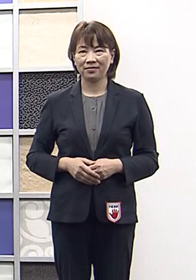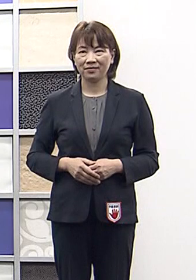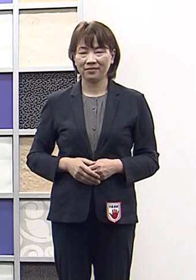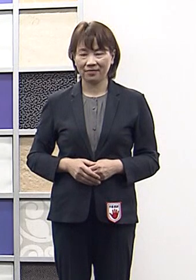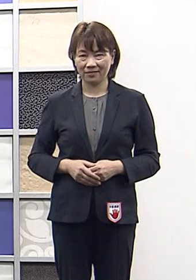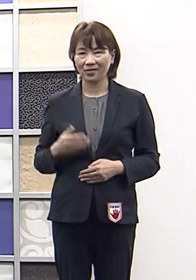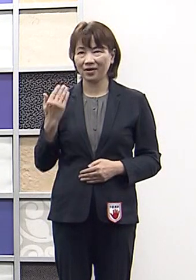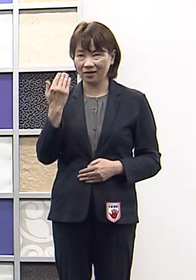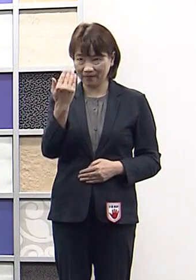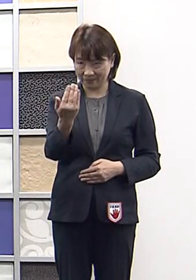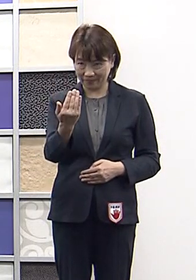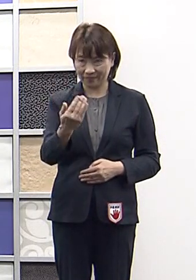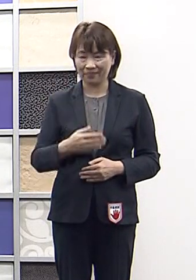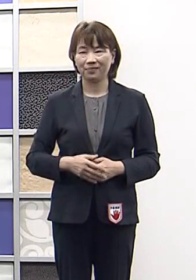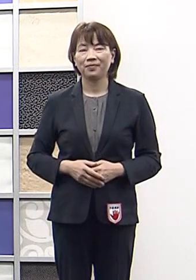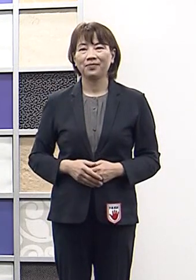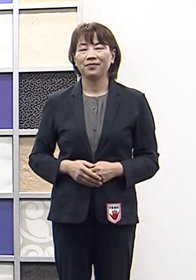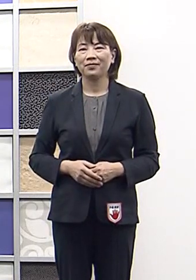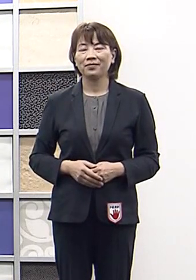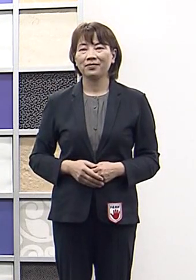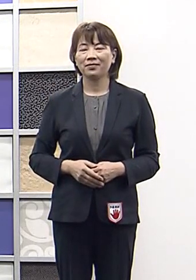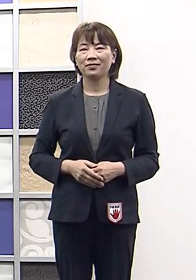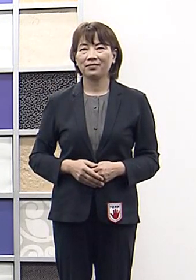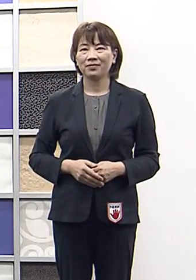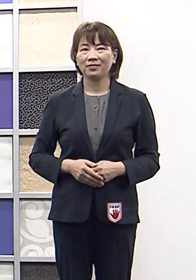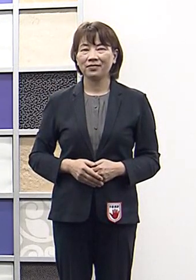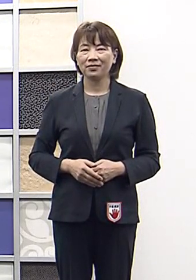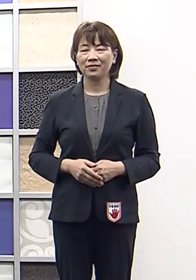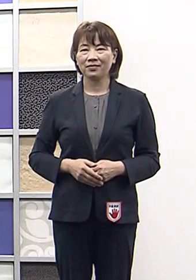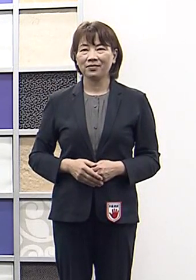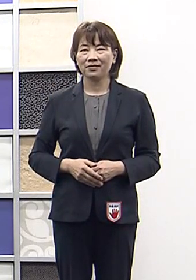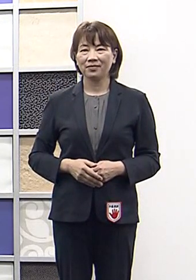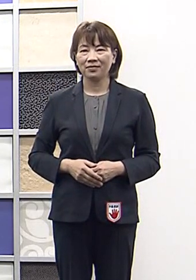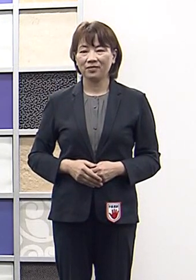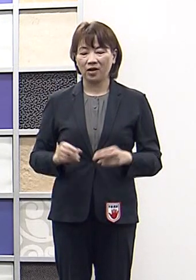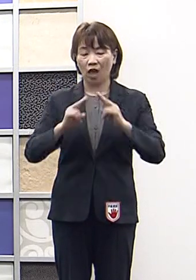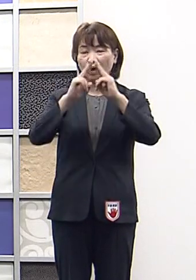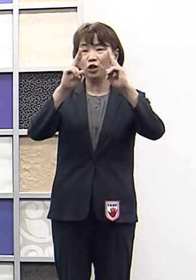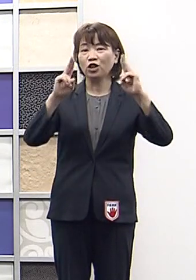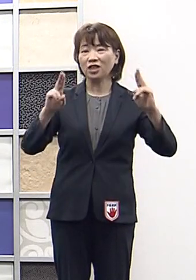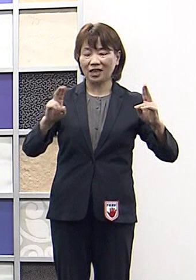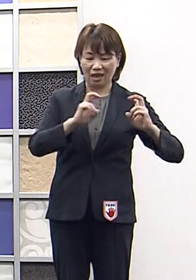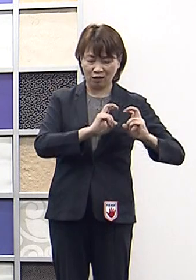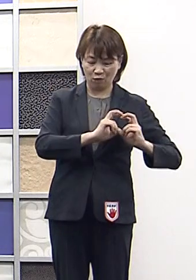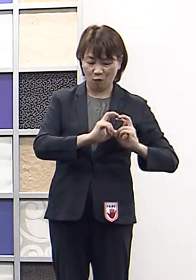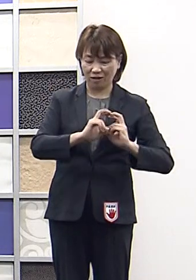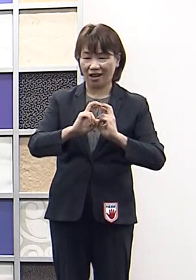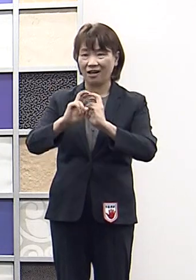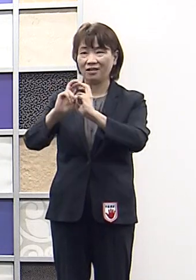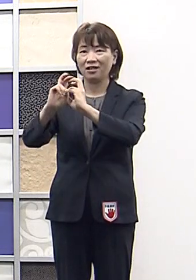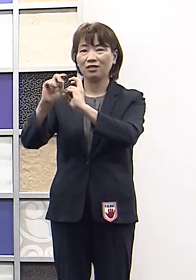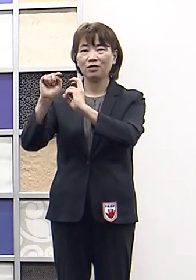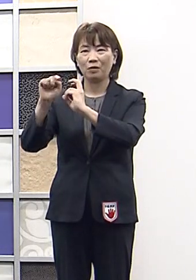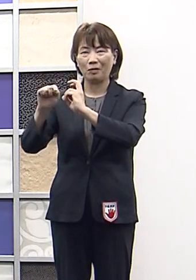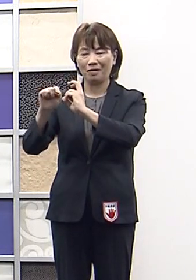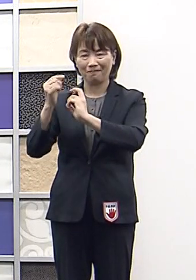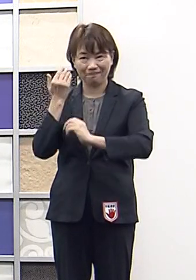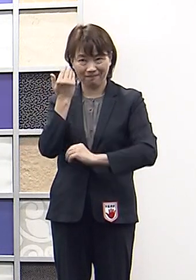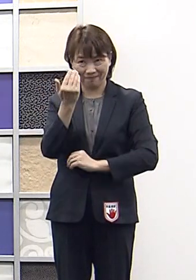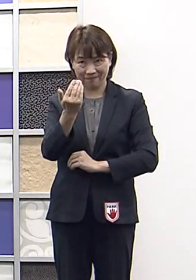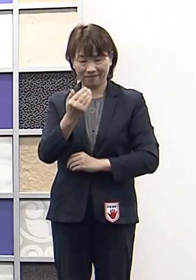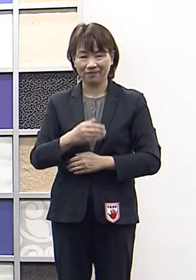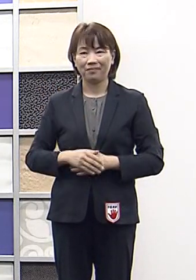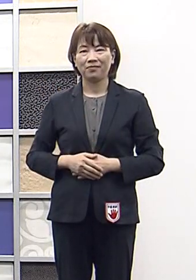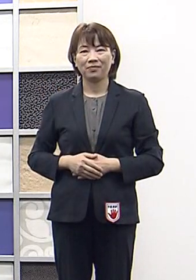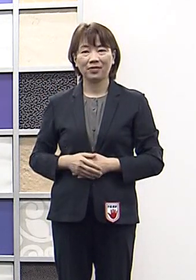すいません、 YBS の上松と申します。 はい、 富士山の登山鉄道についてお伺いさせていただきたいんですけれども、先